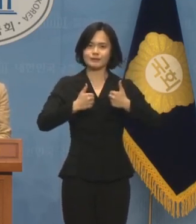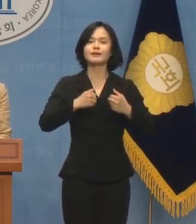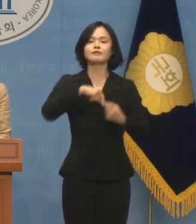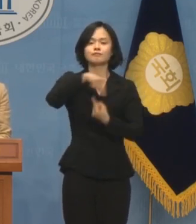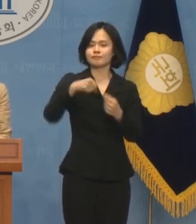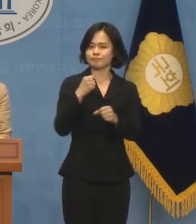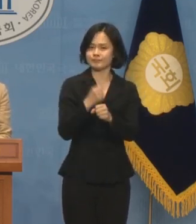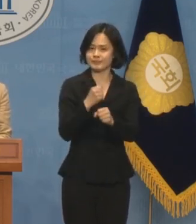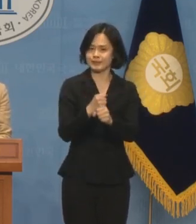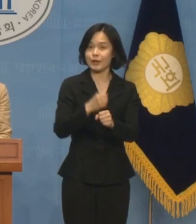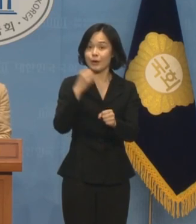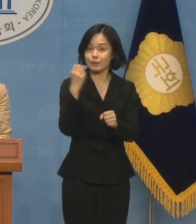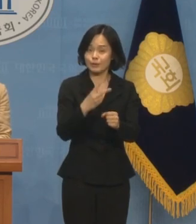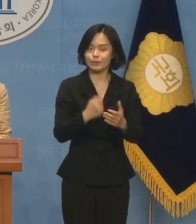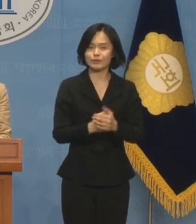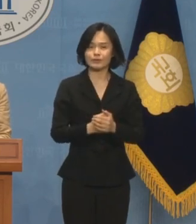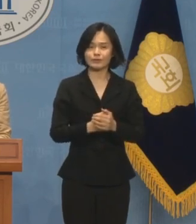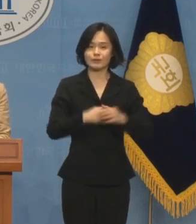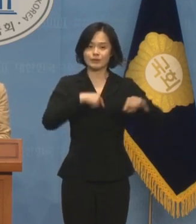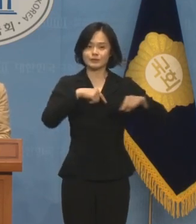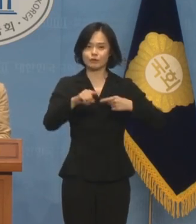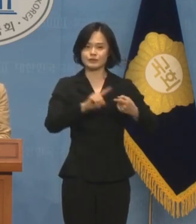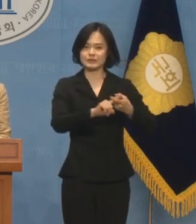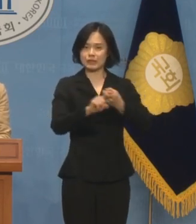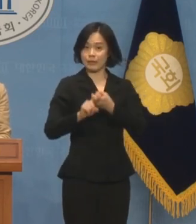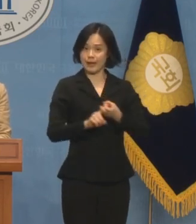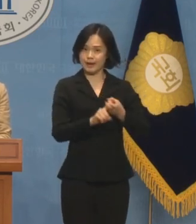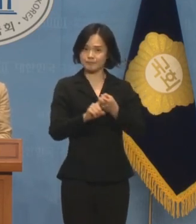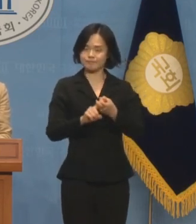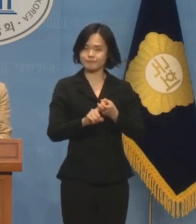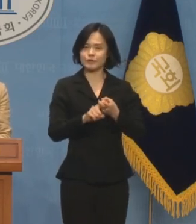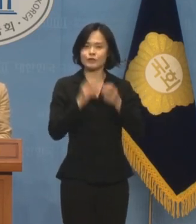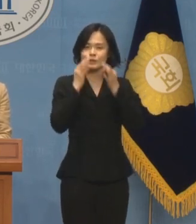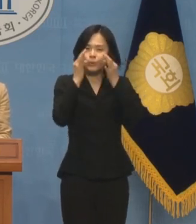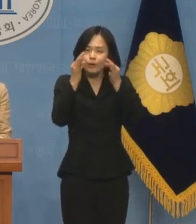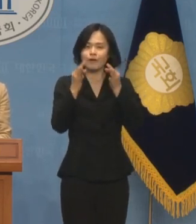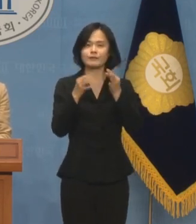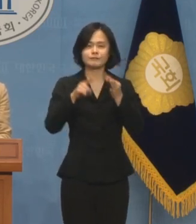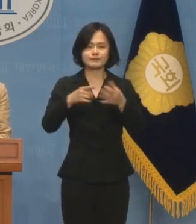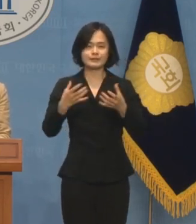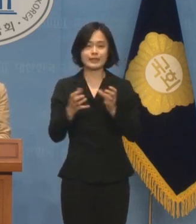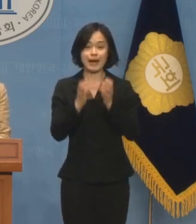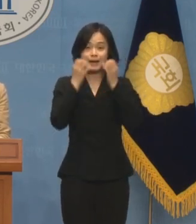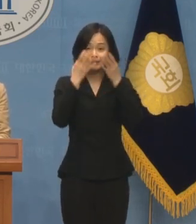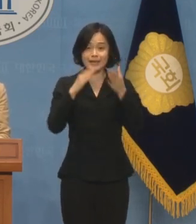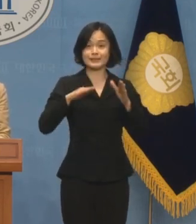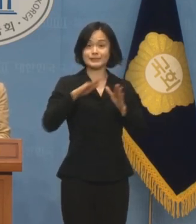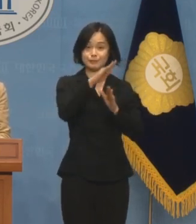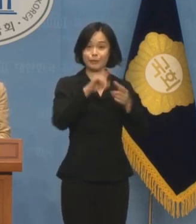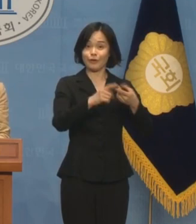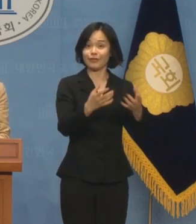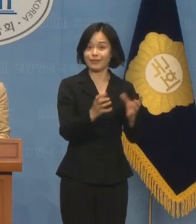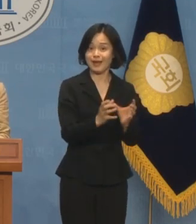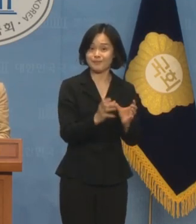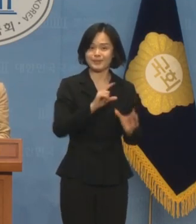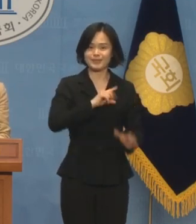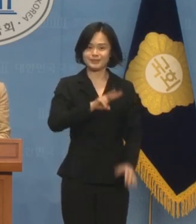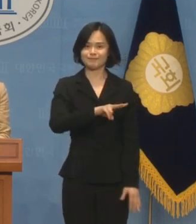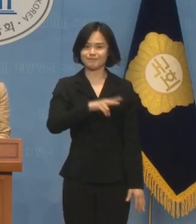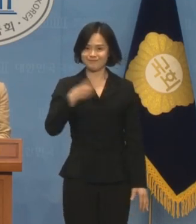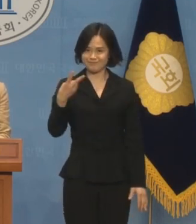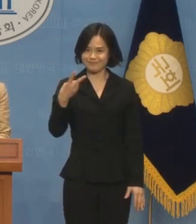중장기적인 정치 연합을 시도했던 진부 연합이 범적 연합 정치를 실현하기 위한 새로운